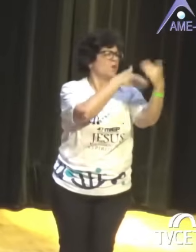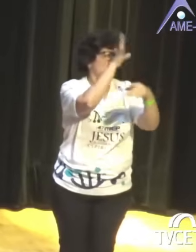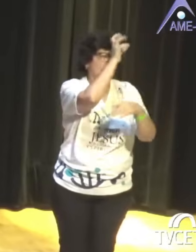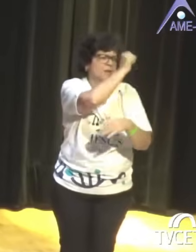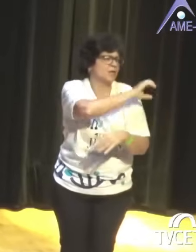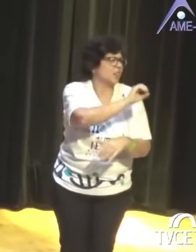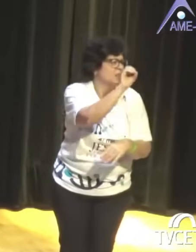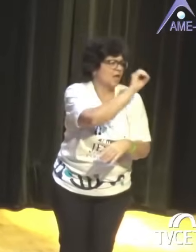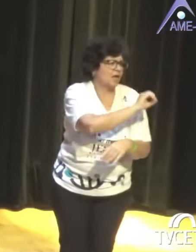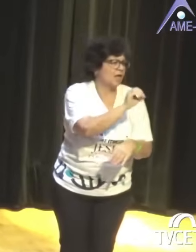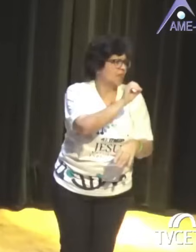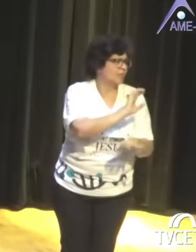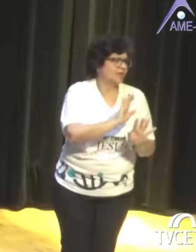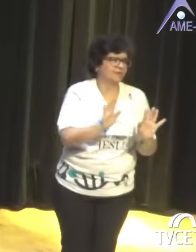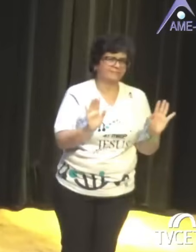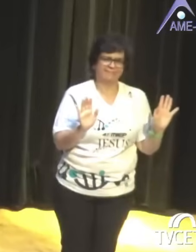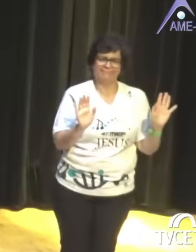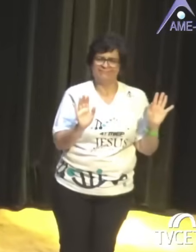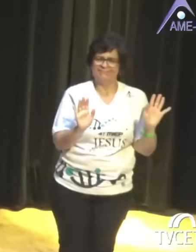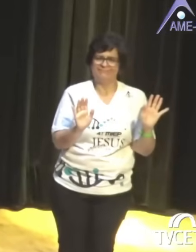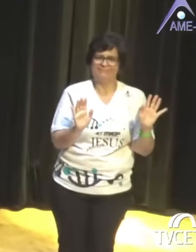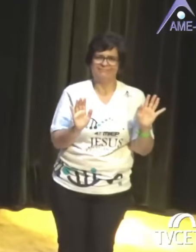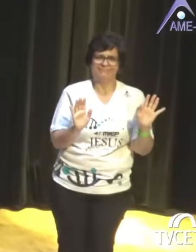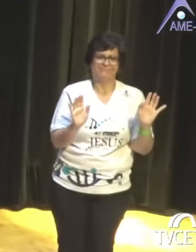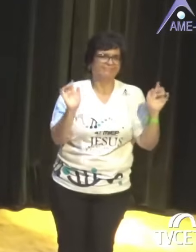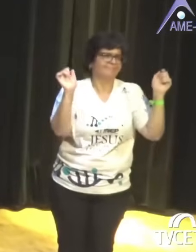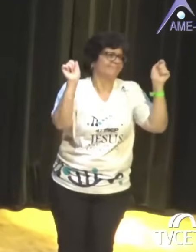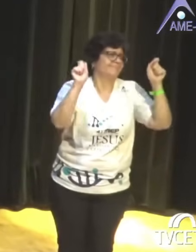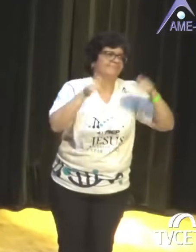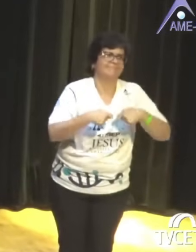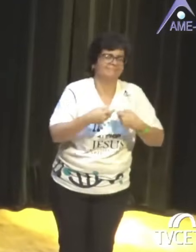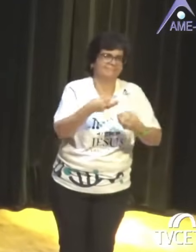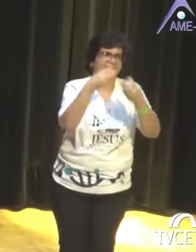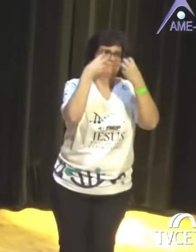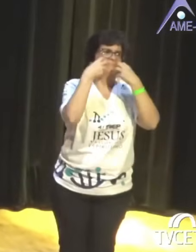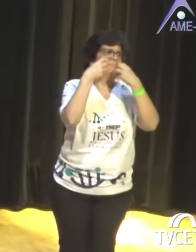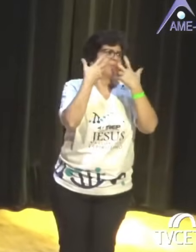aprender nada S não dá